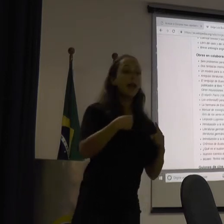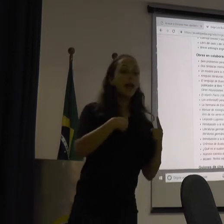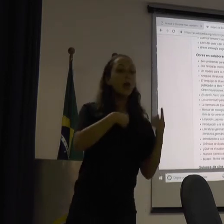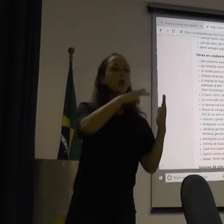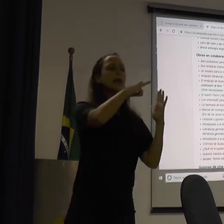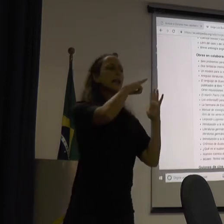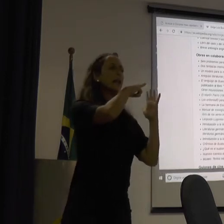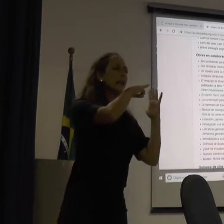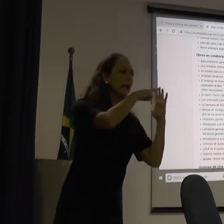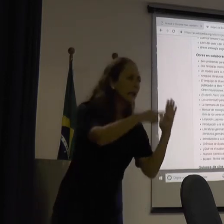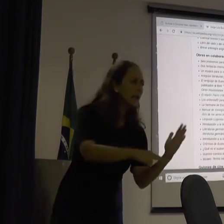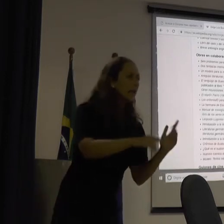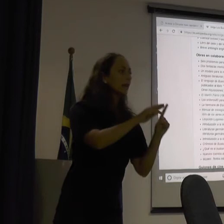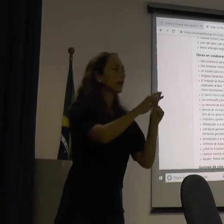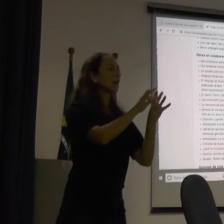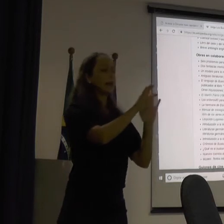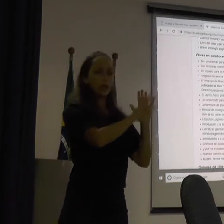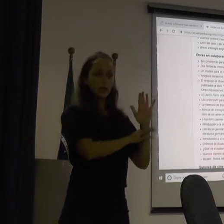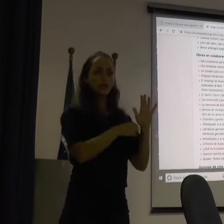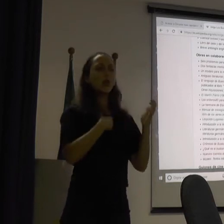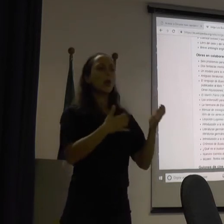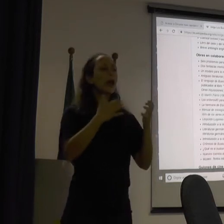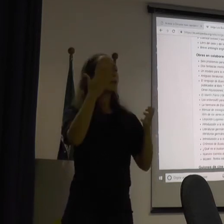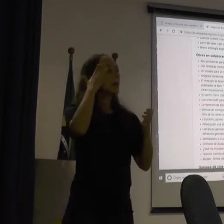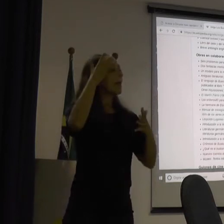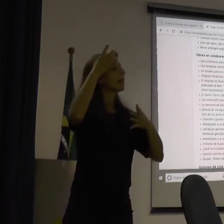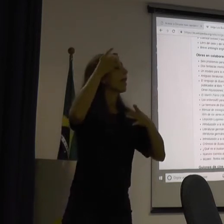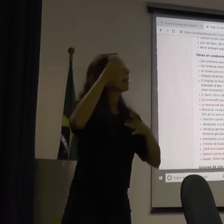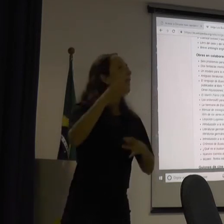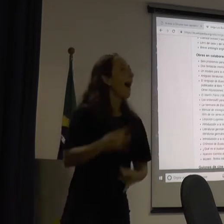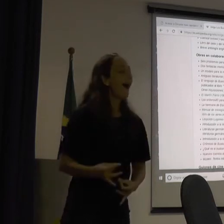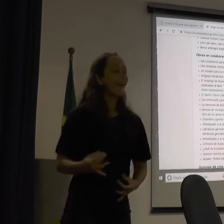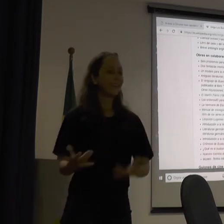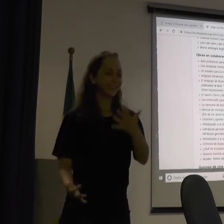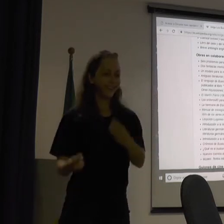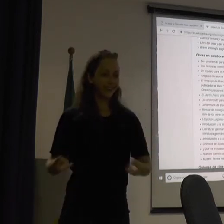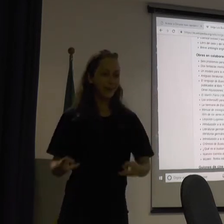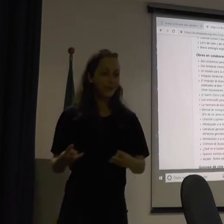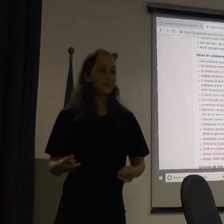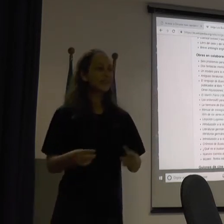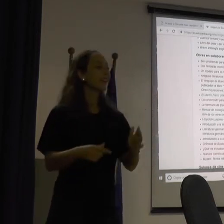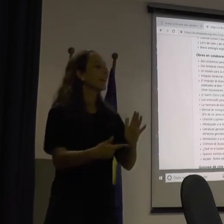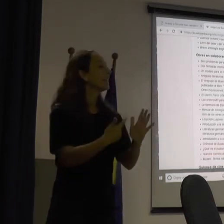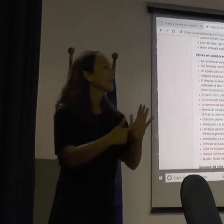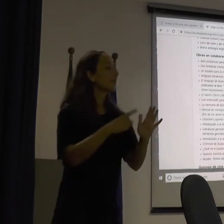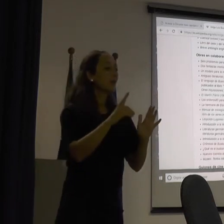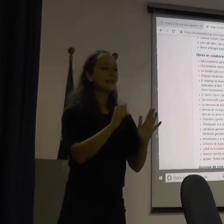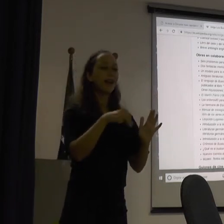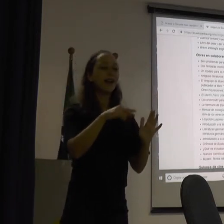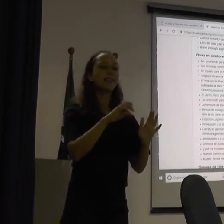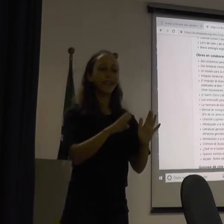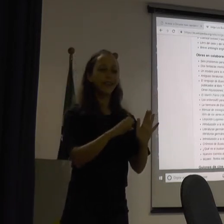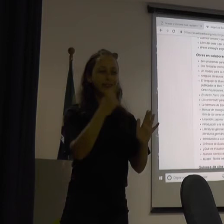Swedenborg, eu gosto de saber os detalhes do inferno, por causa do Dante, né, das paixões dele.